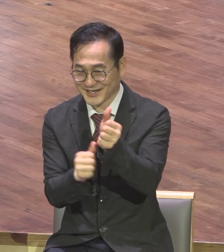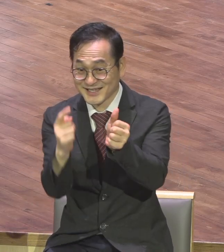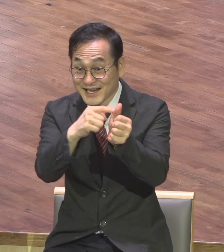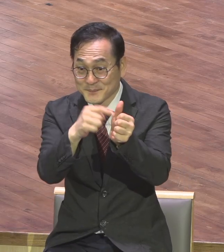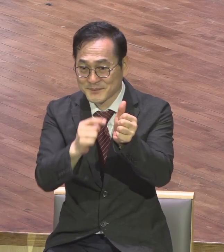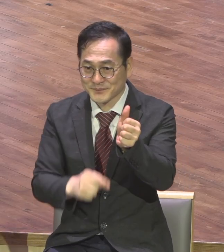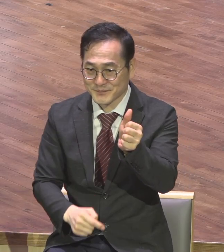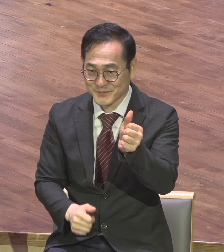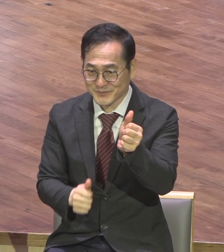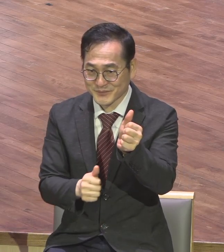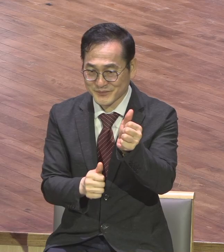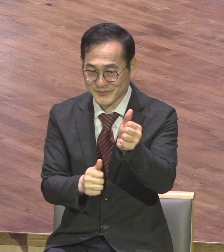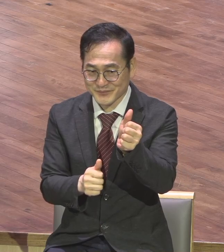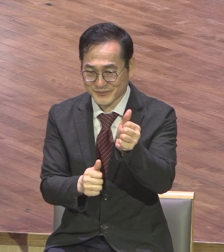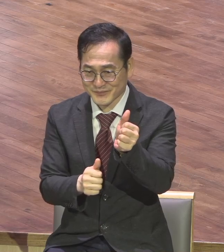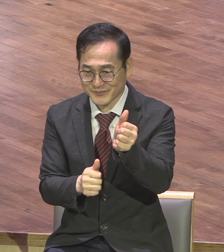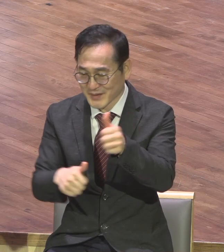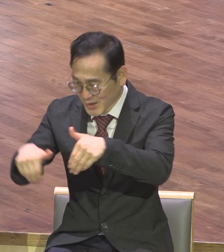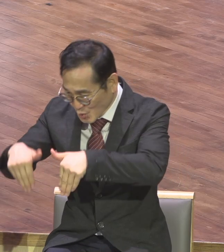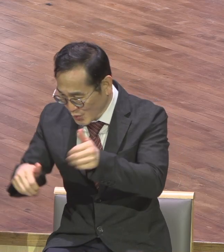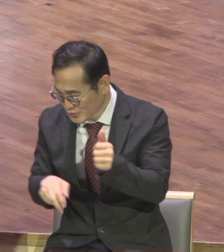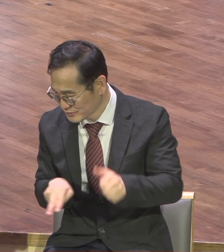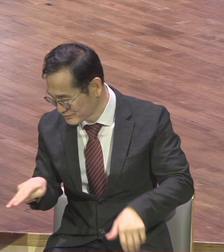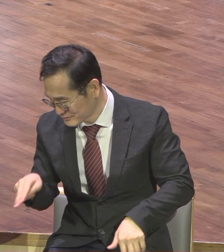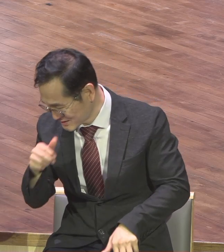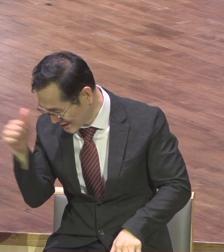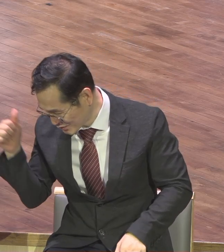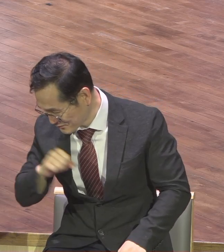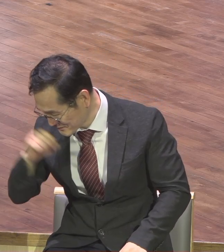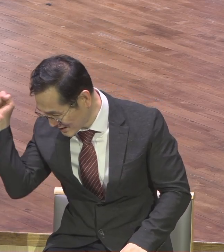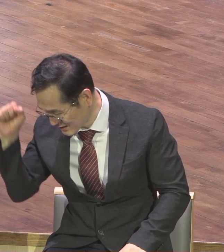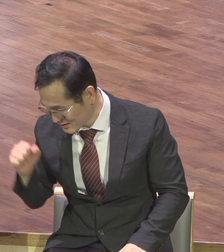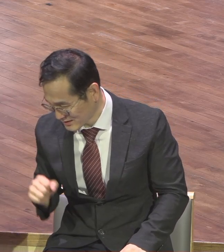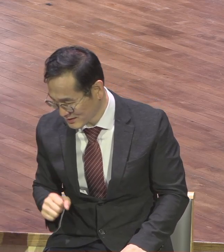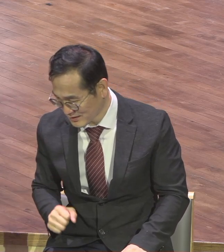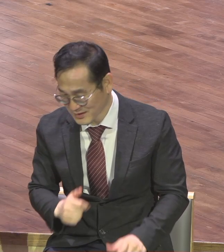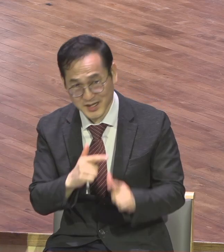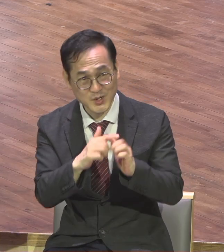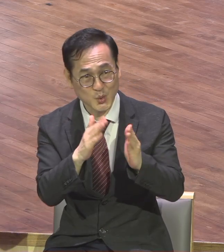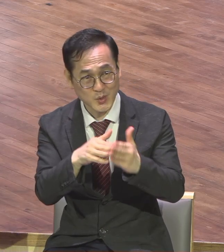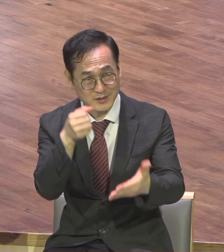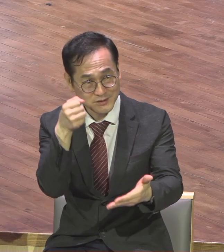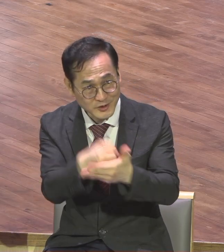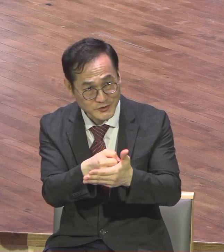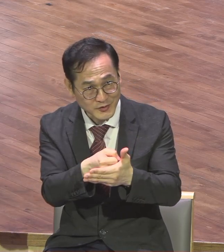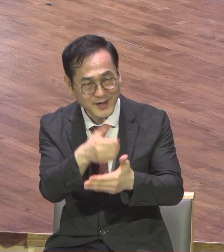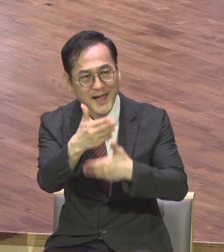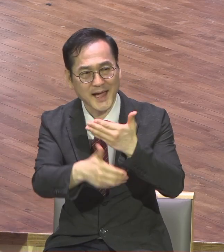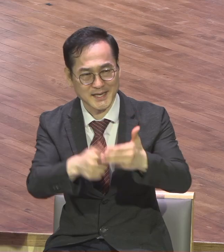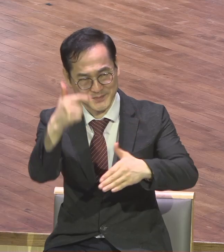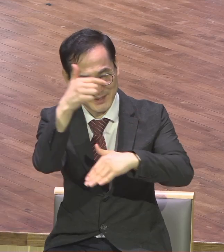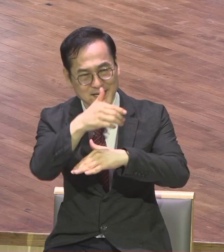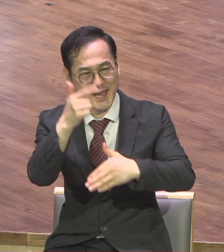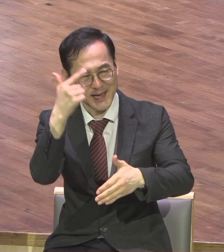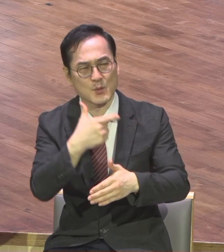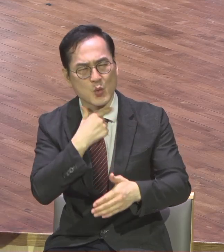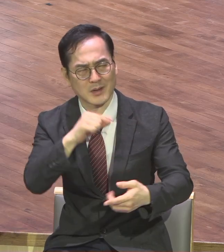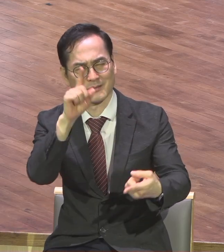조덕삼 장로님이 조덕삼이가 교회의 결정을 하나님의 뜻으로